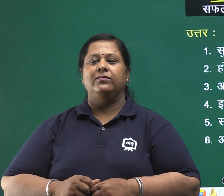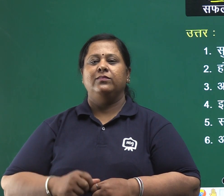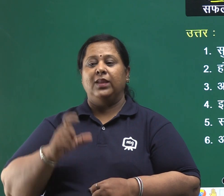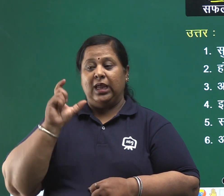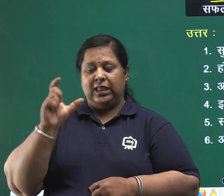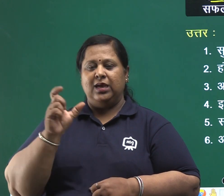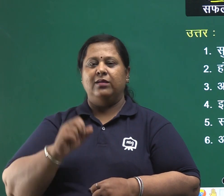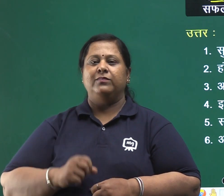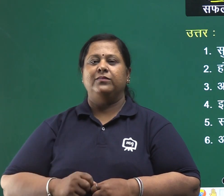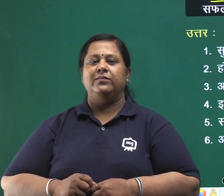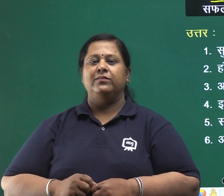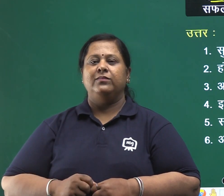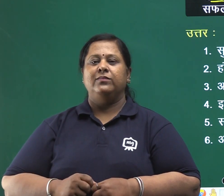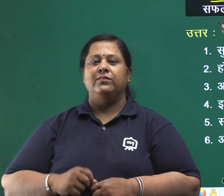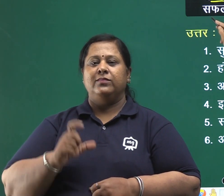इधर,